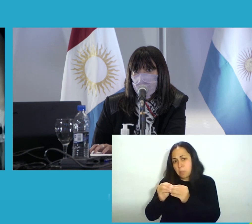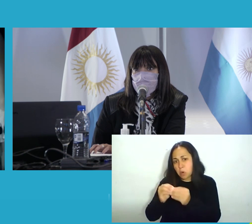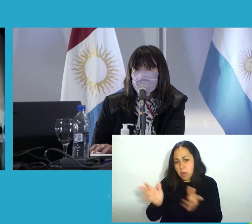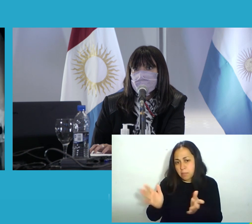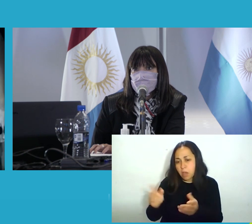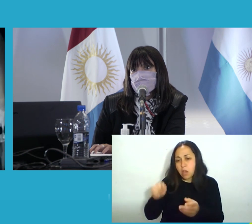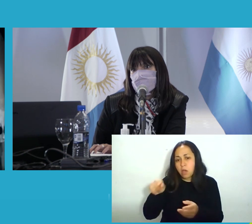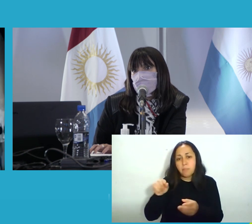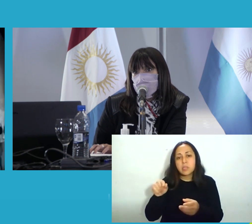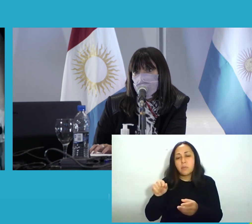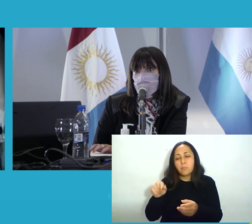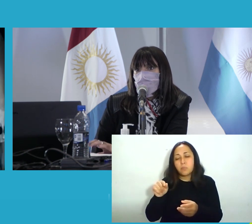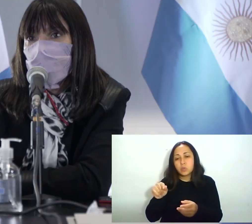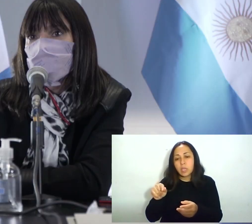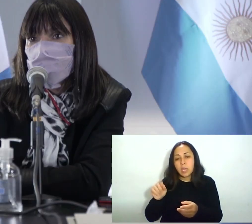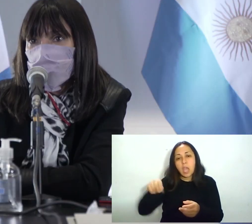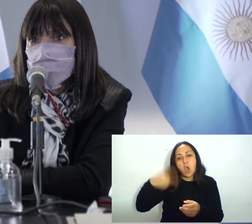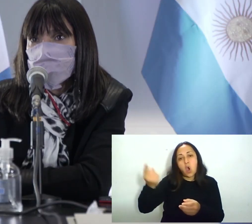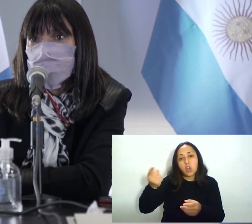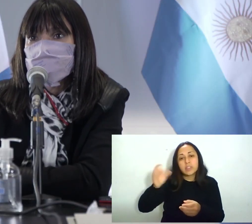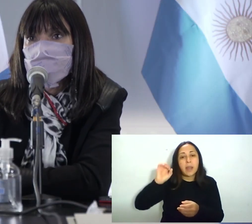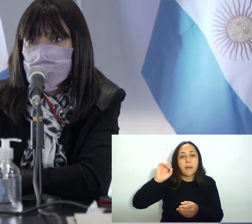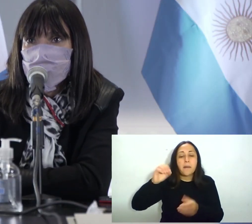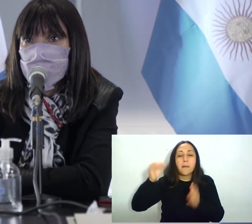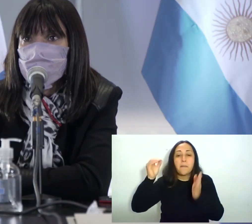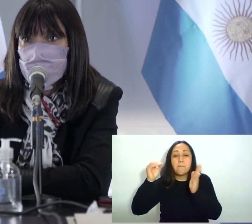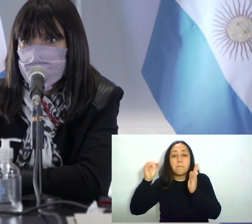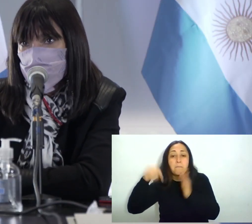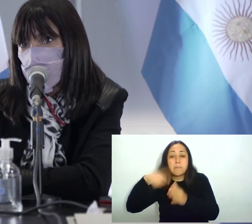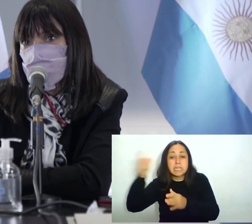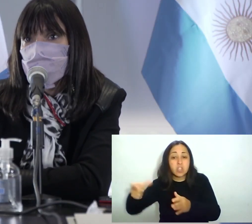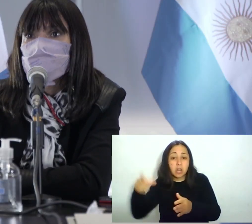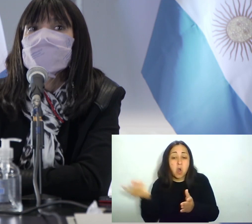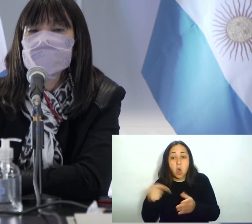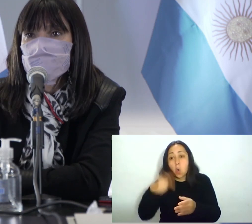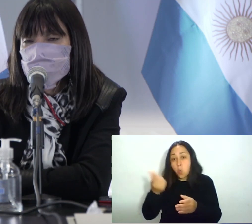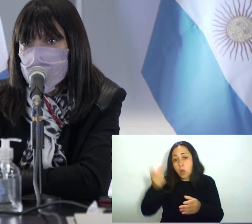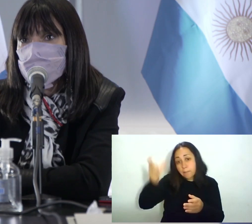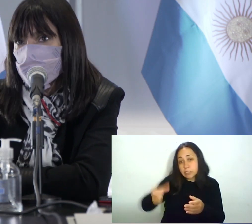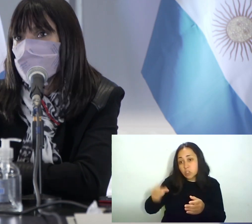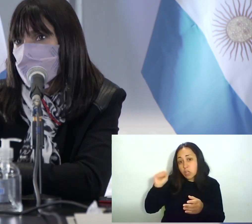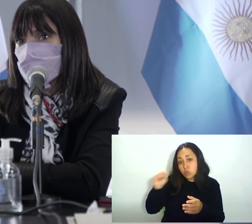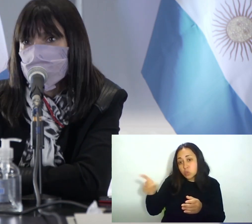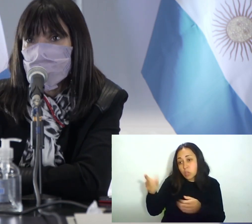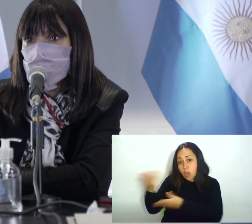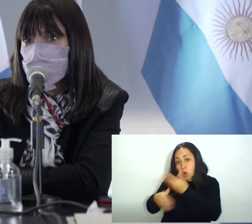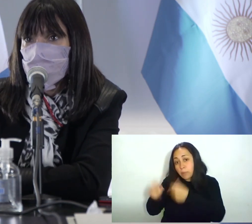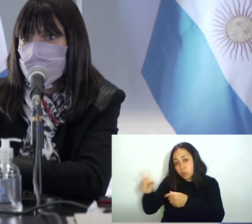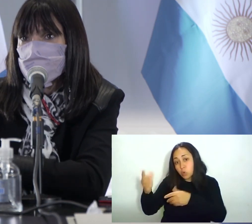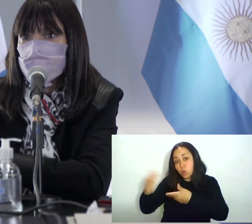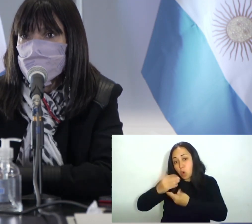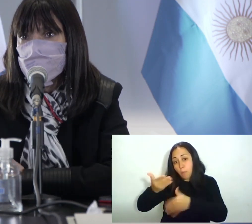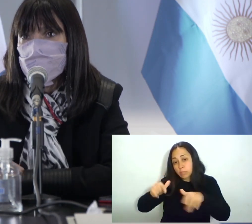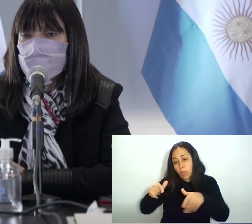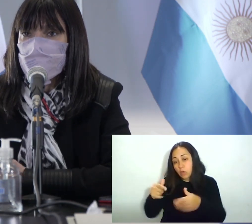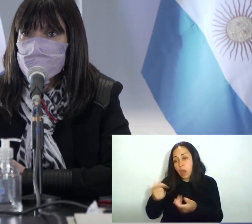ningún problema, porque usted no está transfiriendo a otra persona para que se conecte desde otro dispositivo, sino que lo está haciendo desde el suyo y está compartiendo su